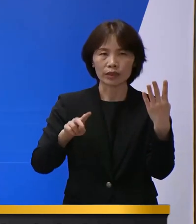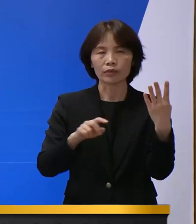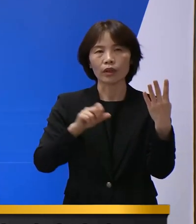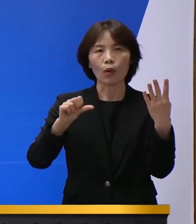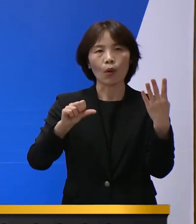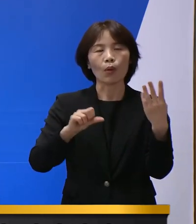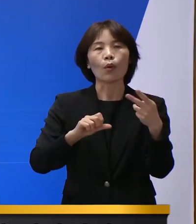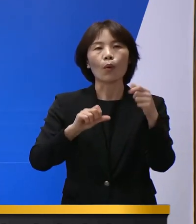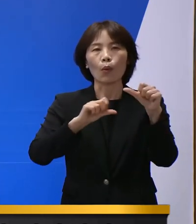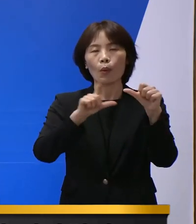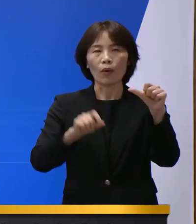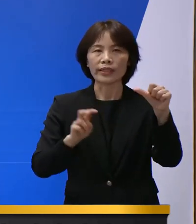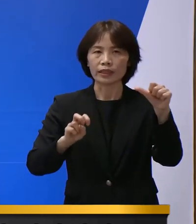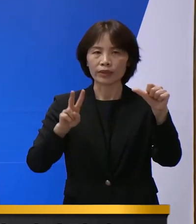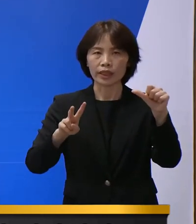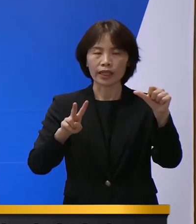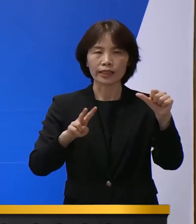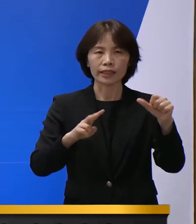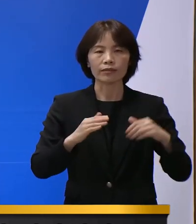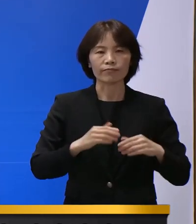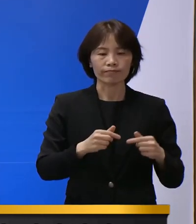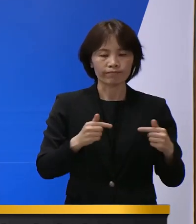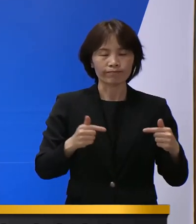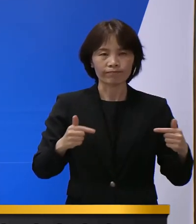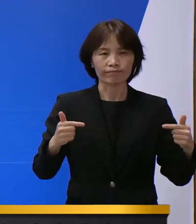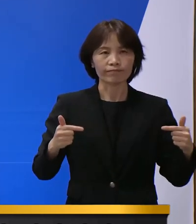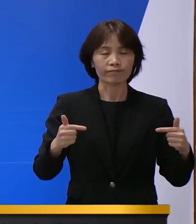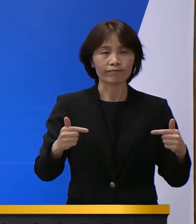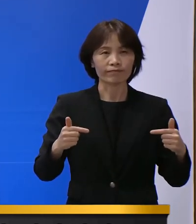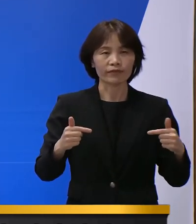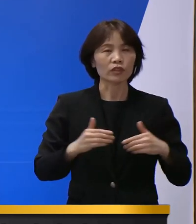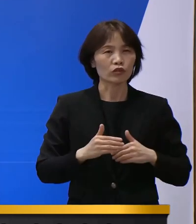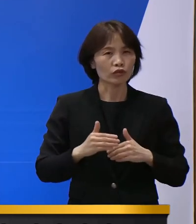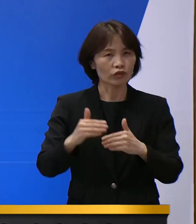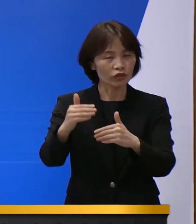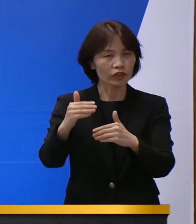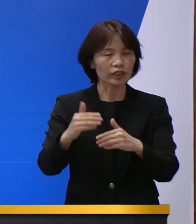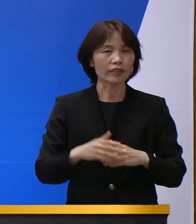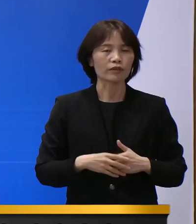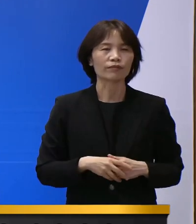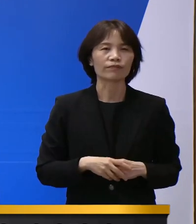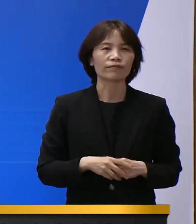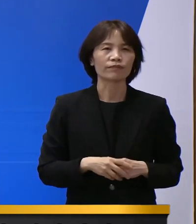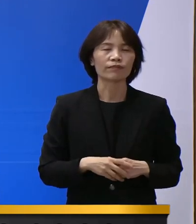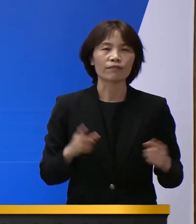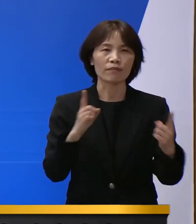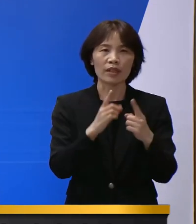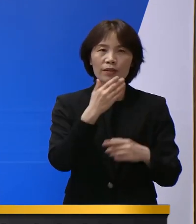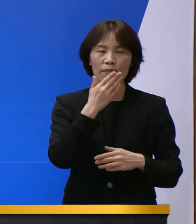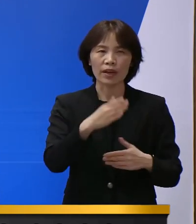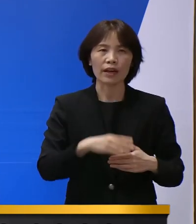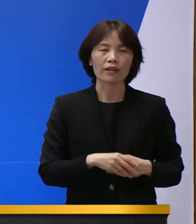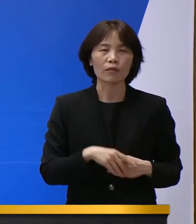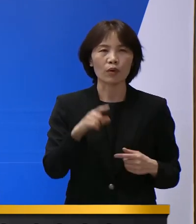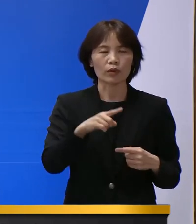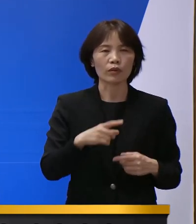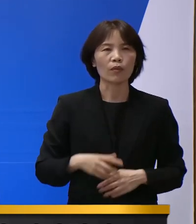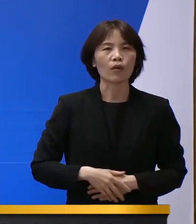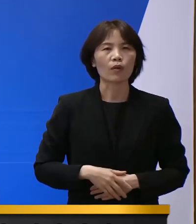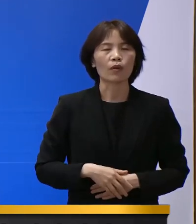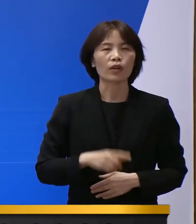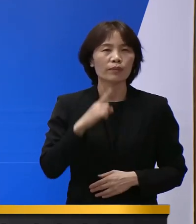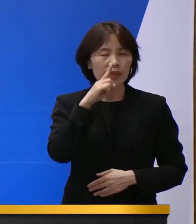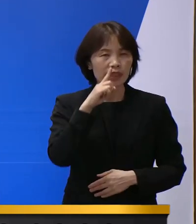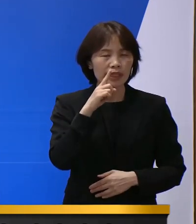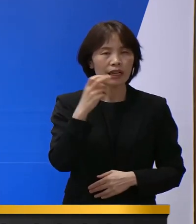한시적으로 허용됩니다. 입원 환자와 입소자, 면회객 등이 모두 예방접종 공고 기준을 충족하거나 확진 후